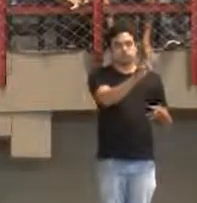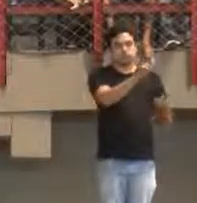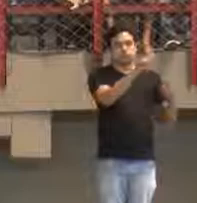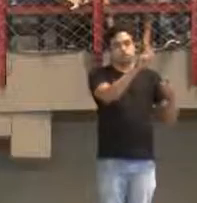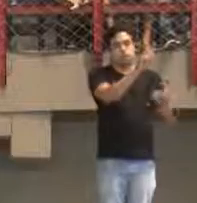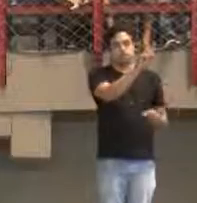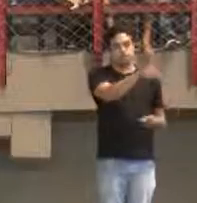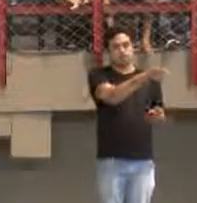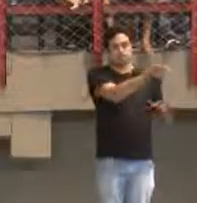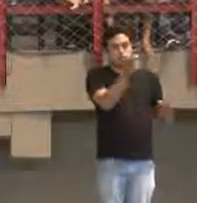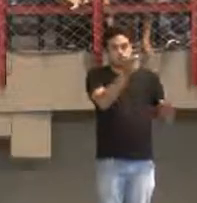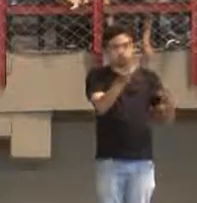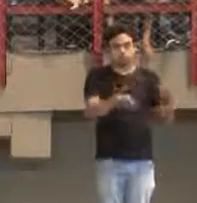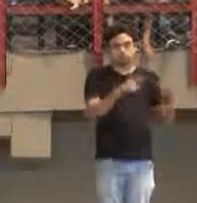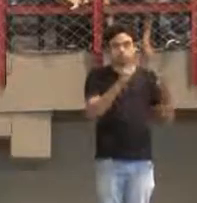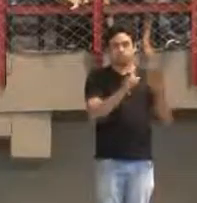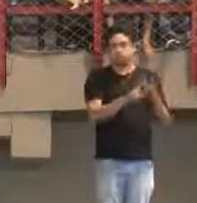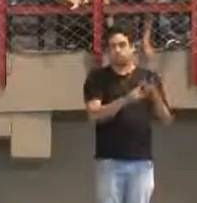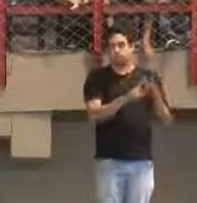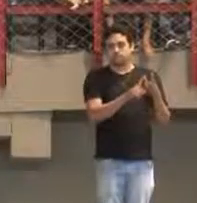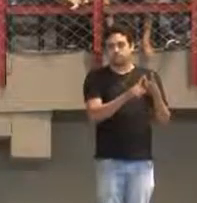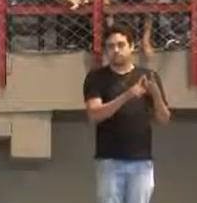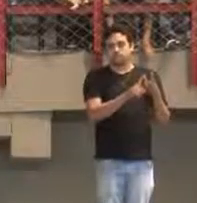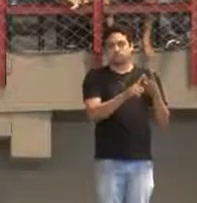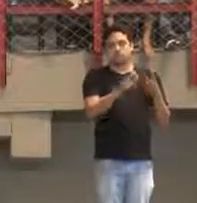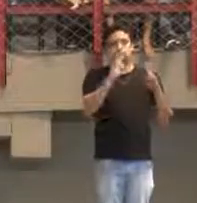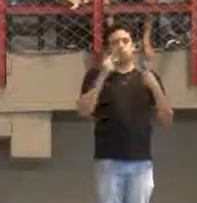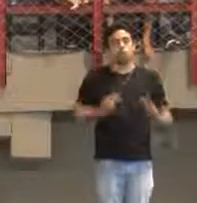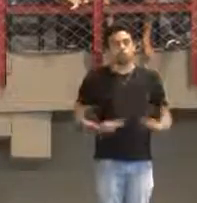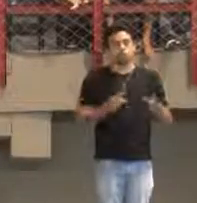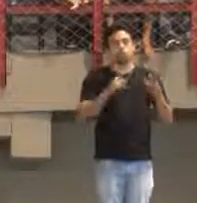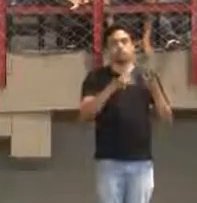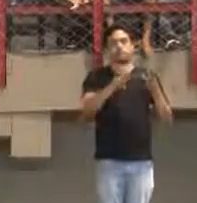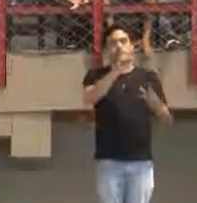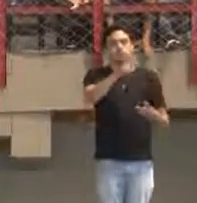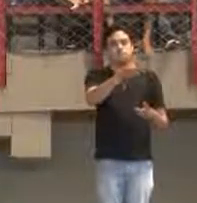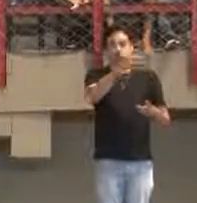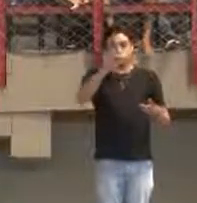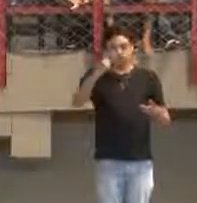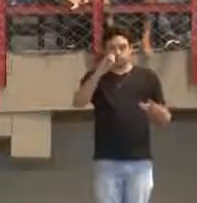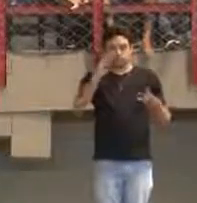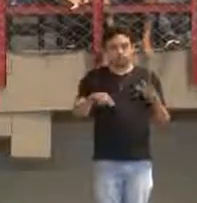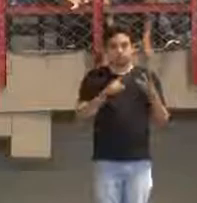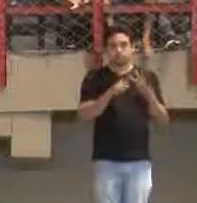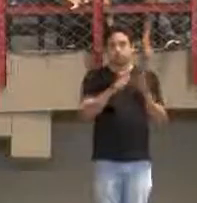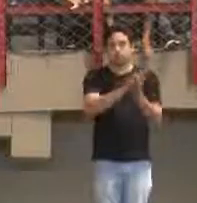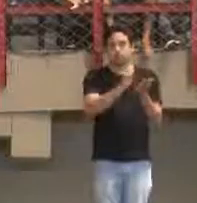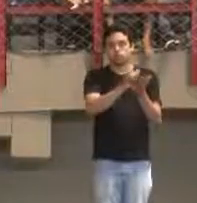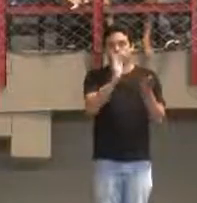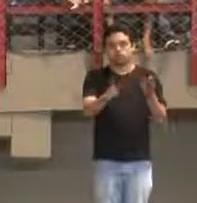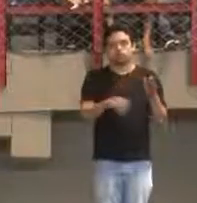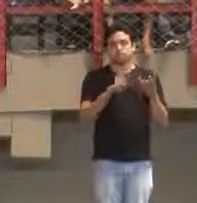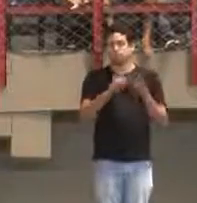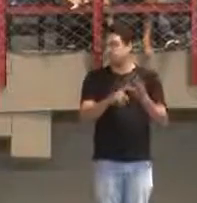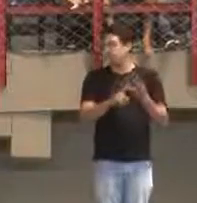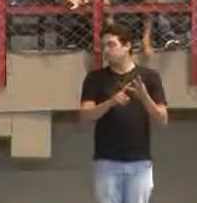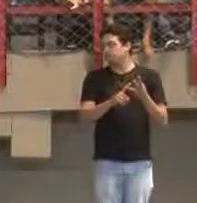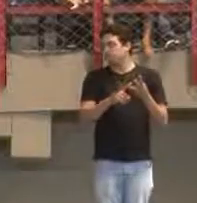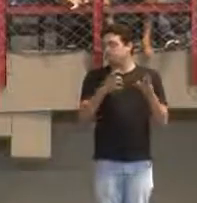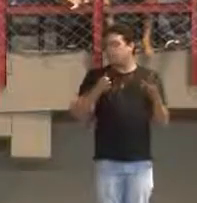1200 poesia humanista 1.400 Teve gente que já anotou